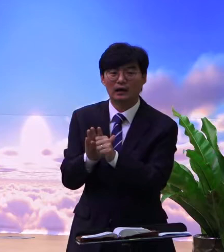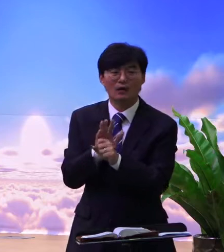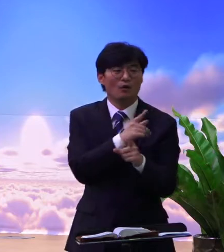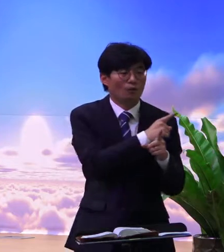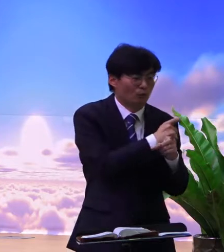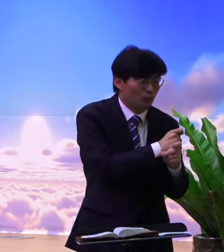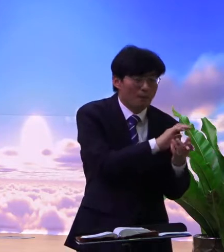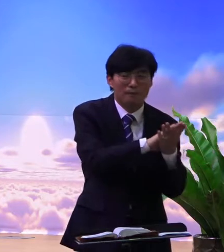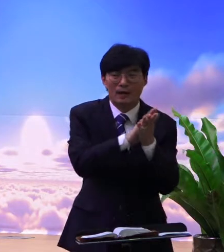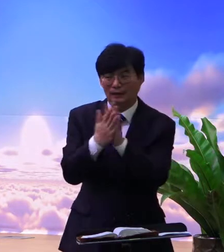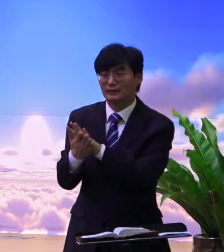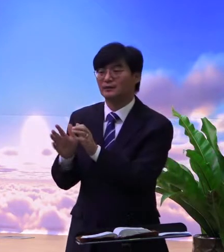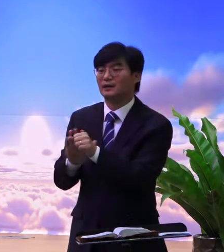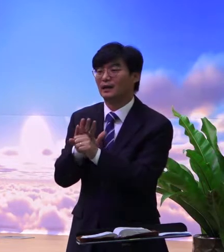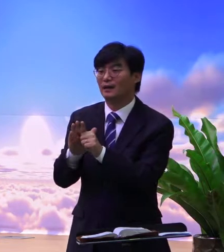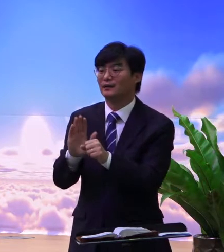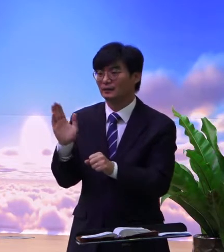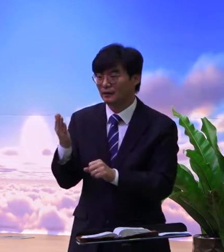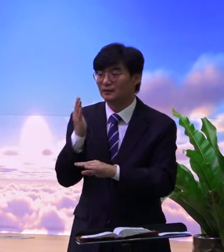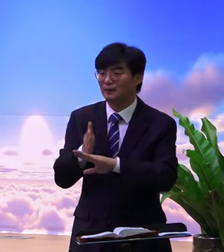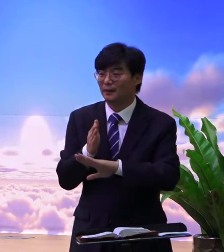온통 울음바다가 됐다고 합니다.